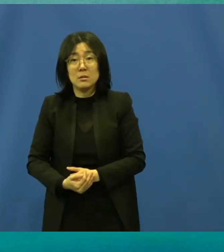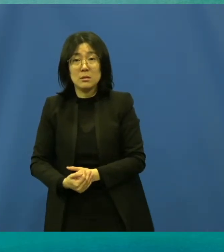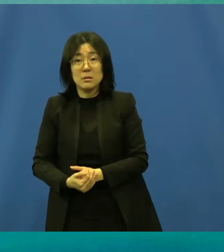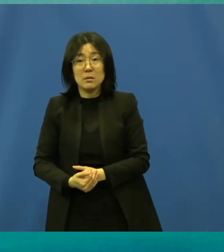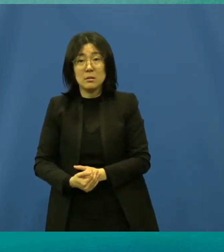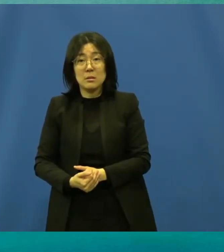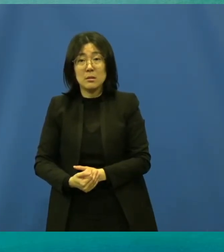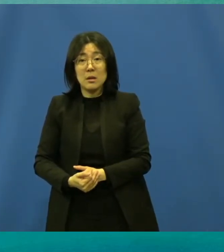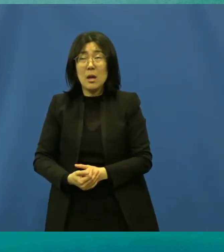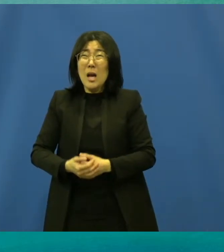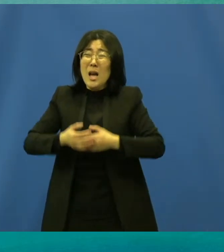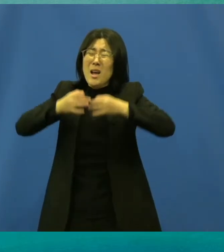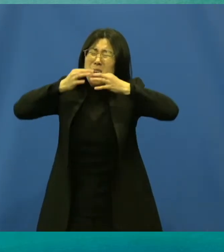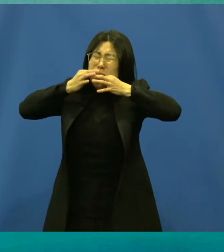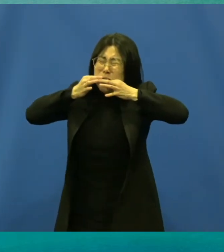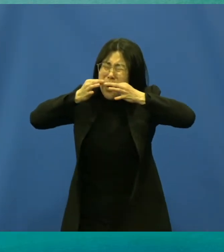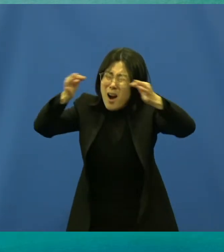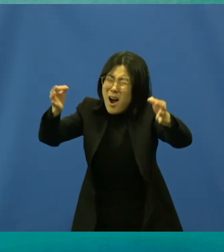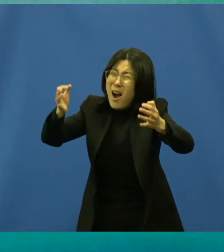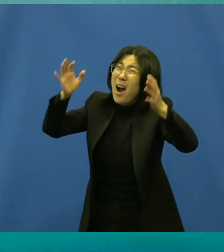응답하셔요. 부르짖는 기도예요.